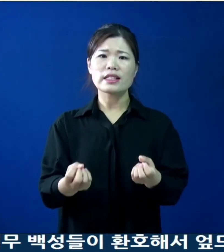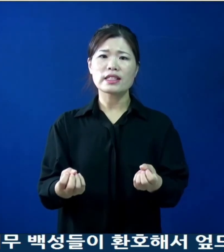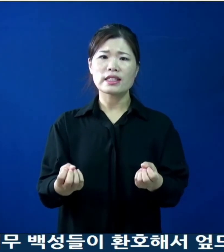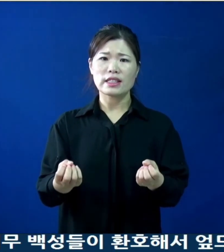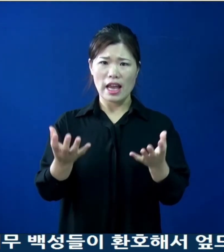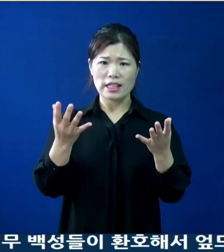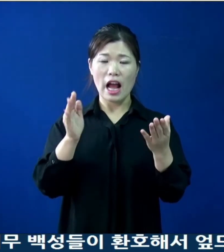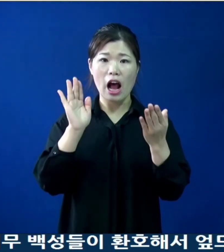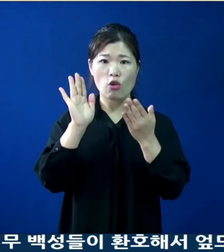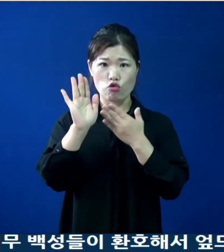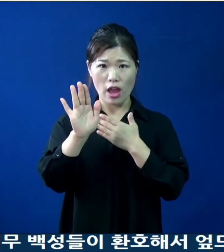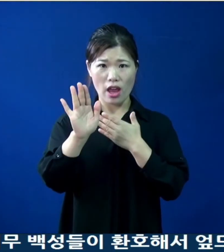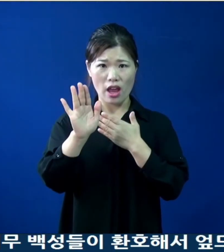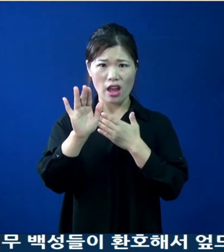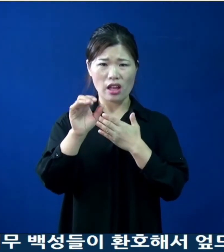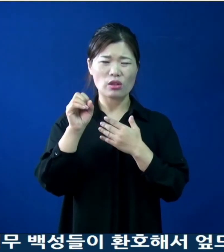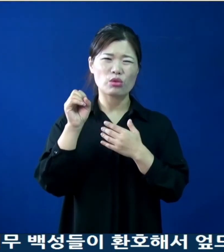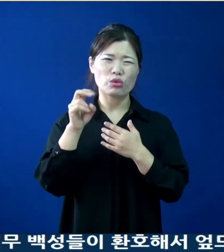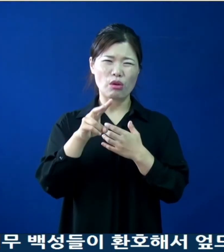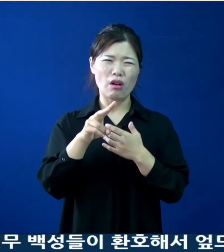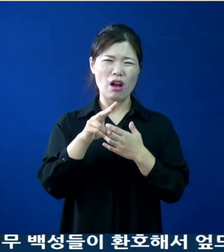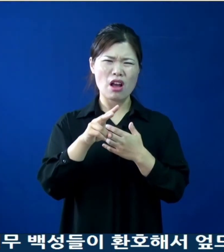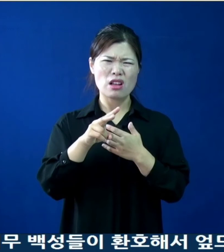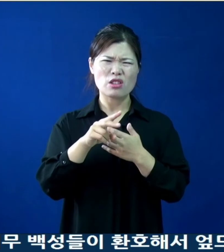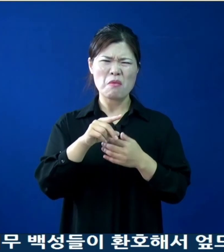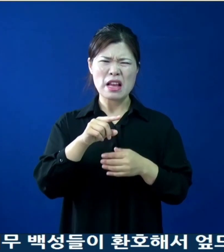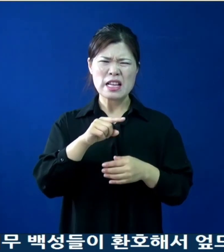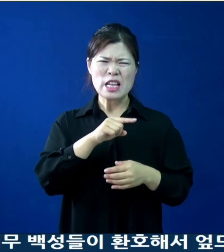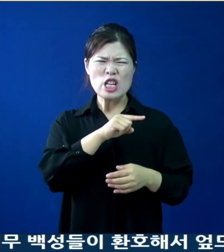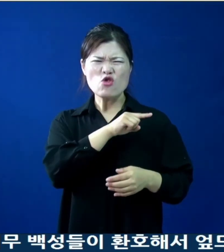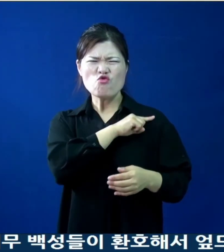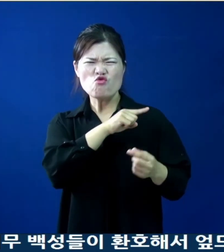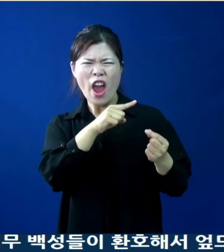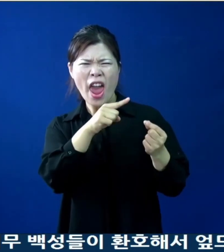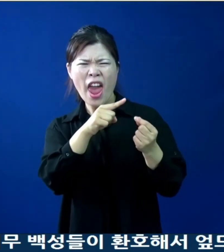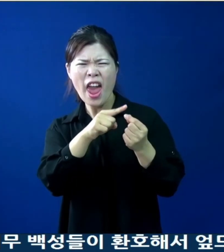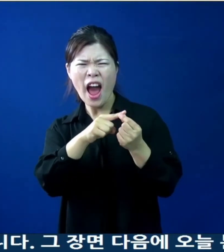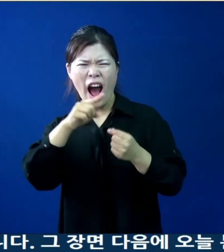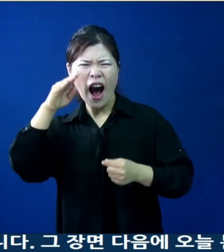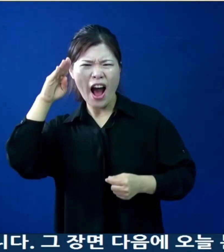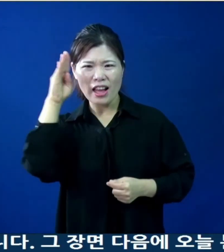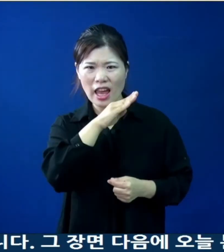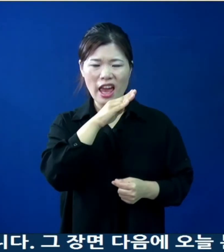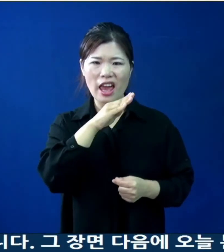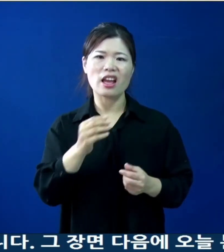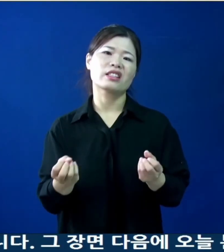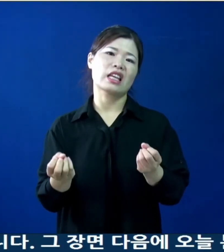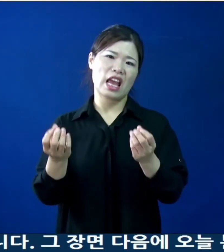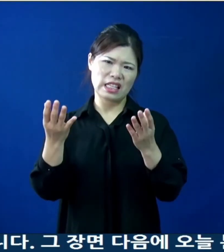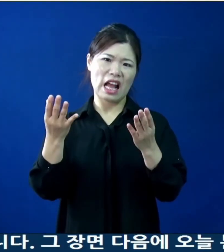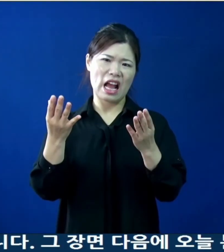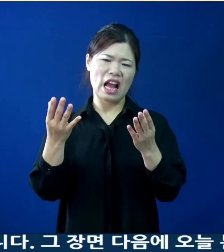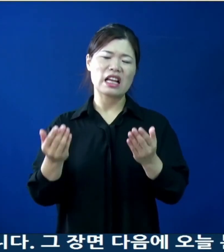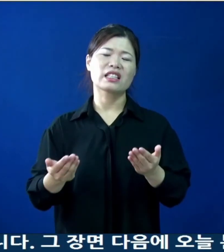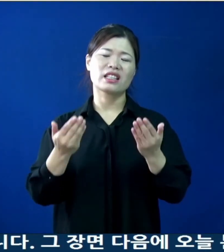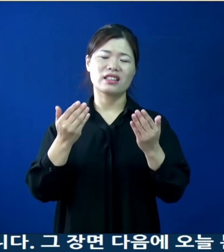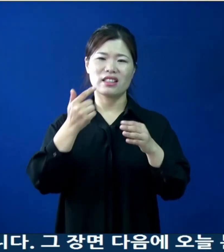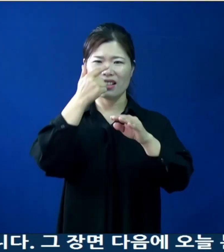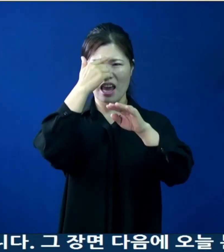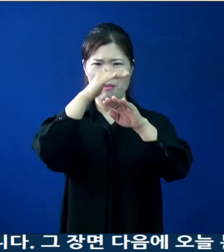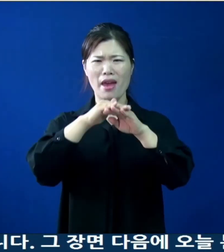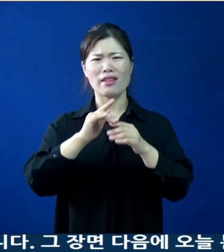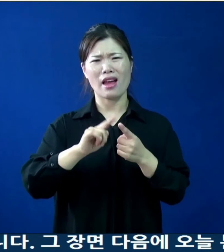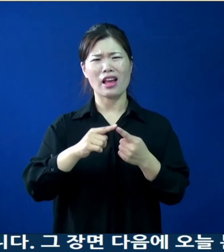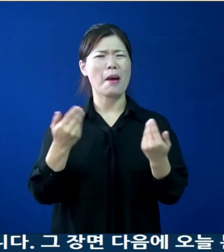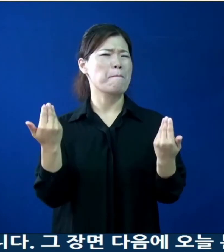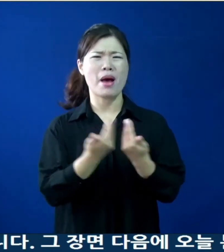다음에 최악의 제사 곧 예배가 드려지는 매우 강한 대조의